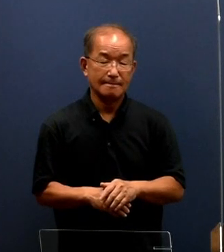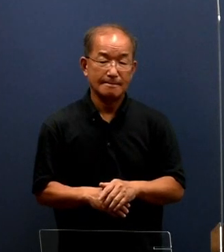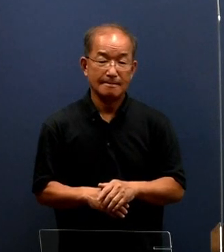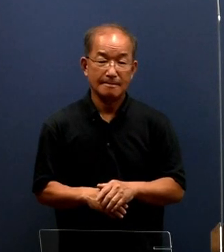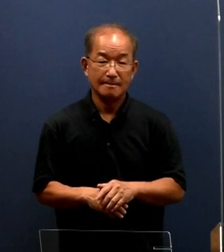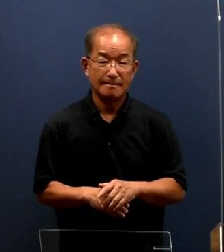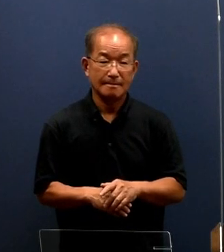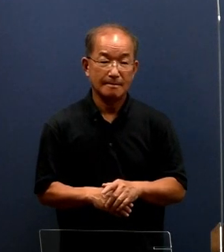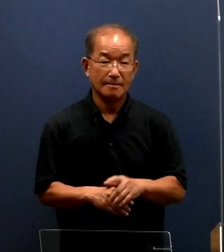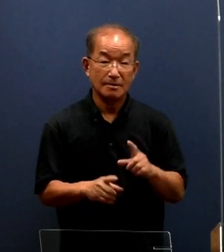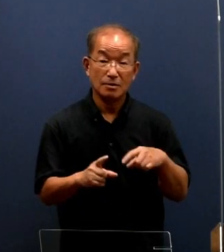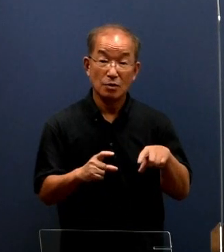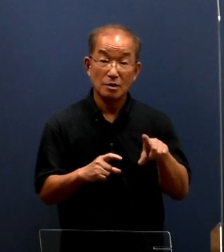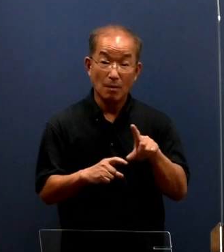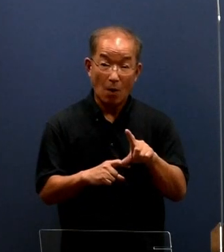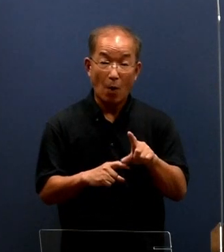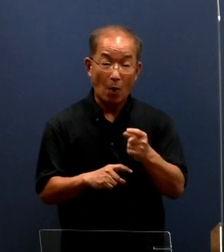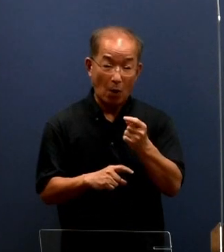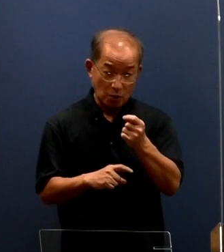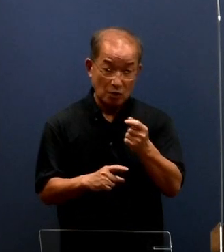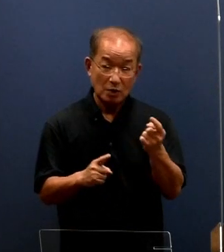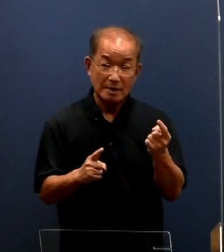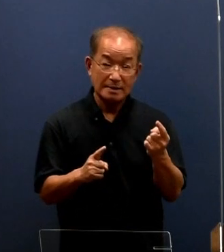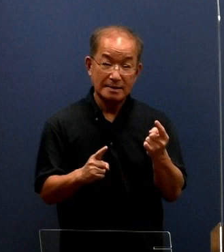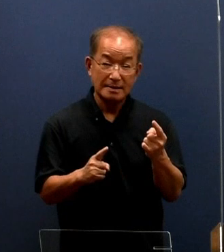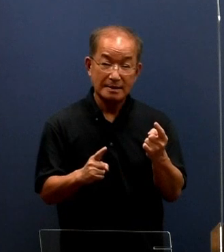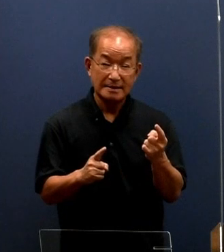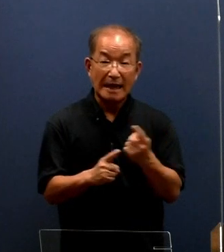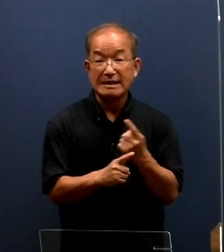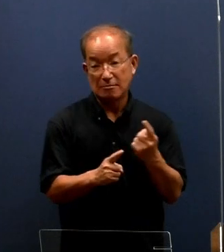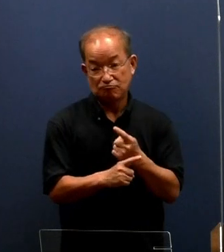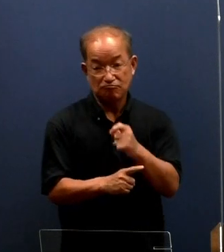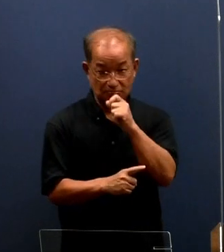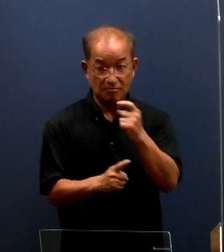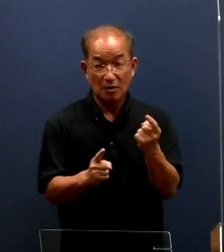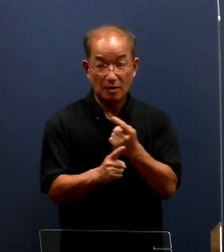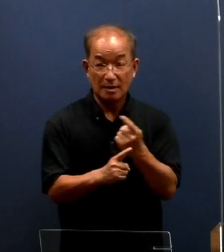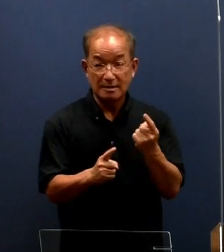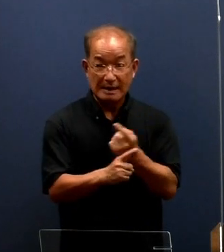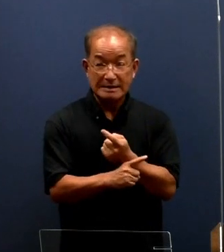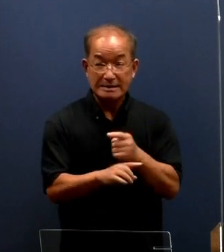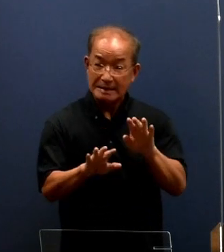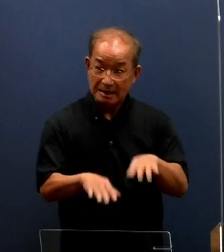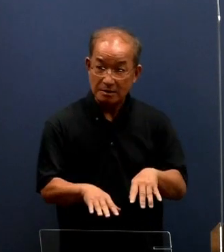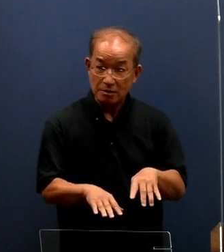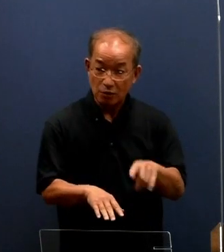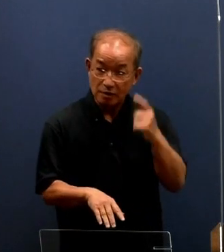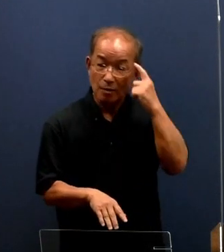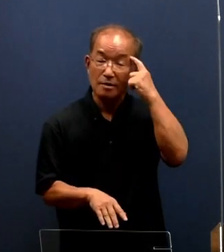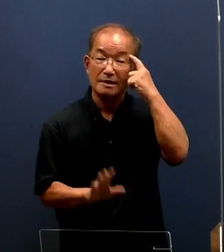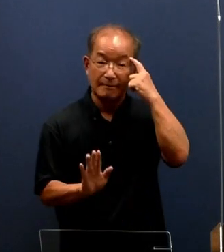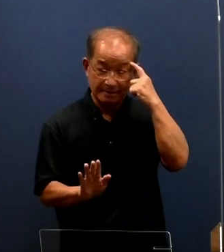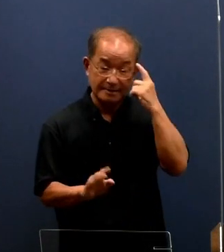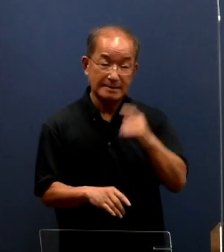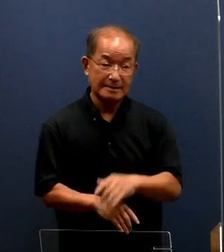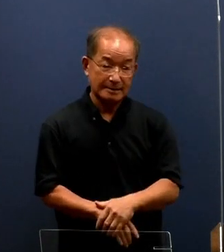よりはだいぶ改善しているんじゃないかというふうに大まかには評価していますけど。はい、